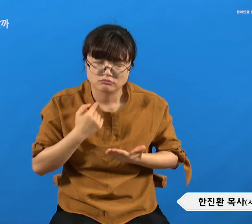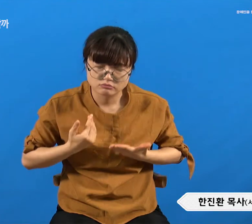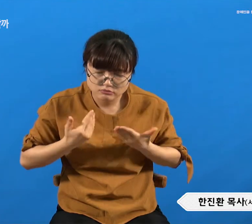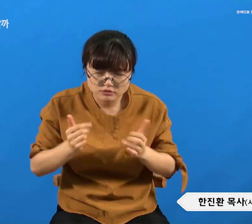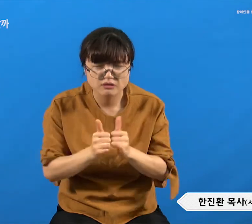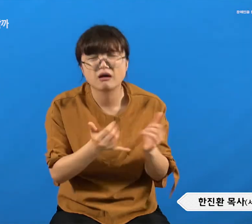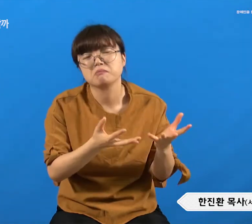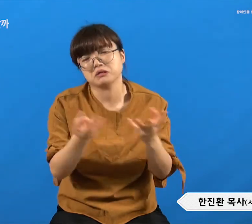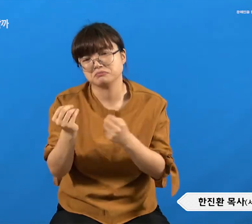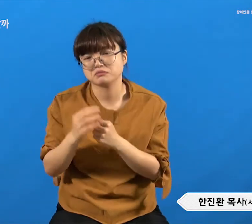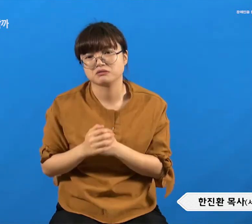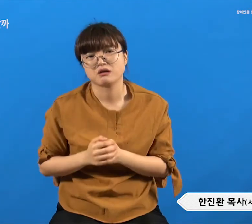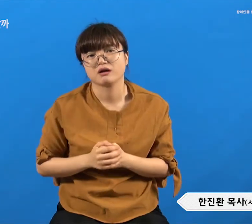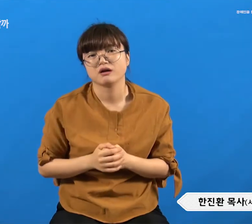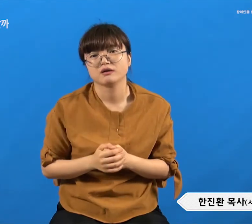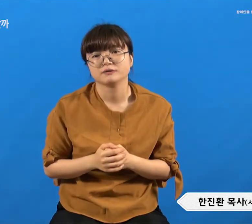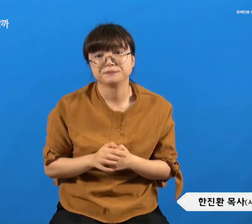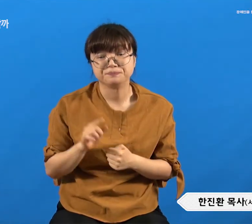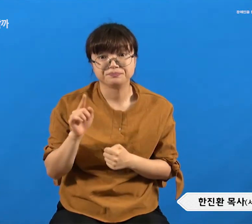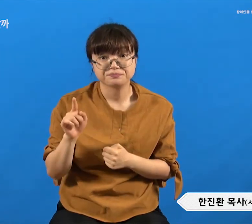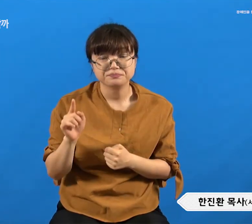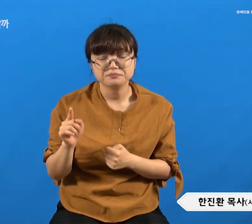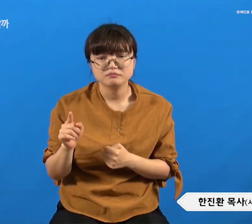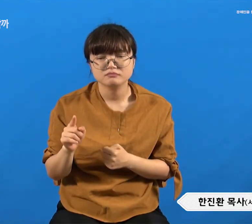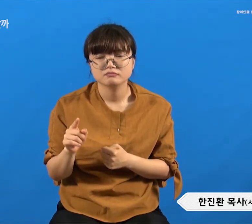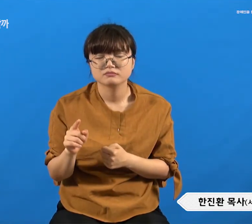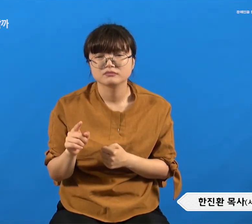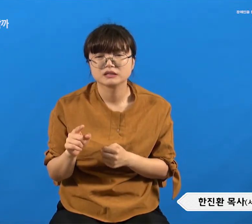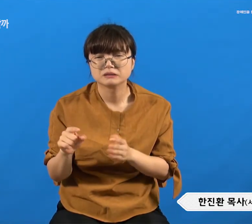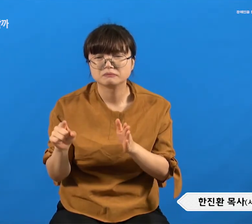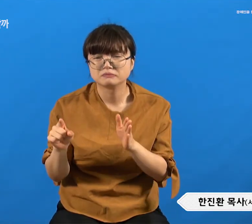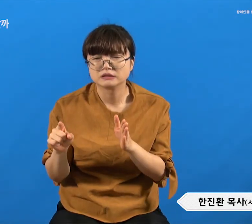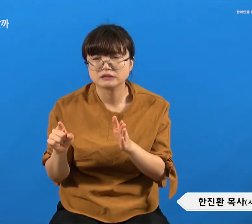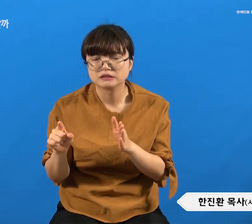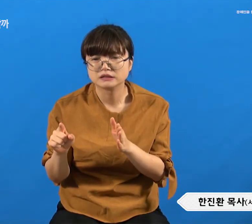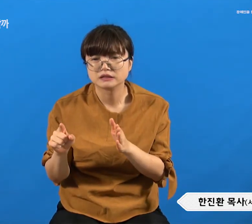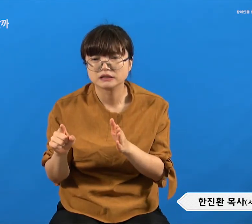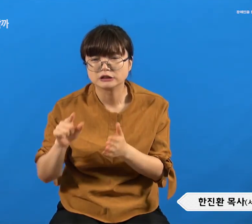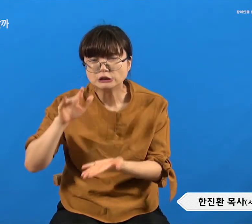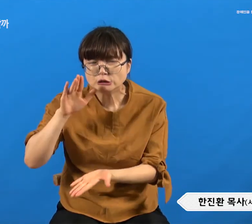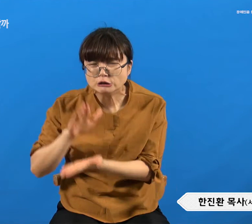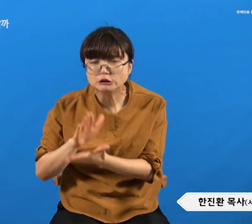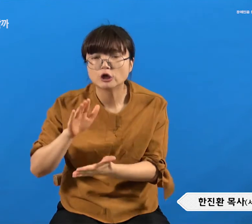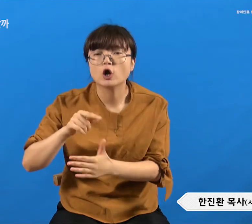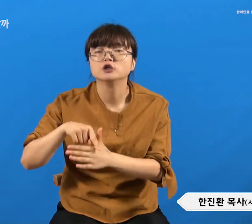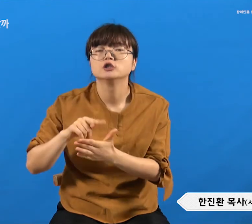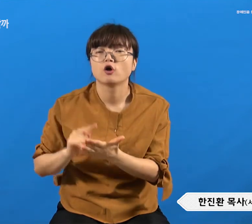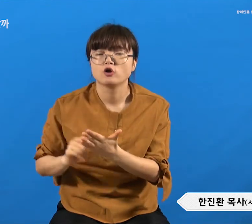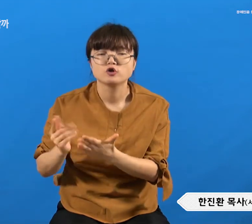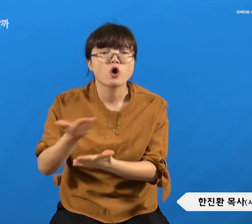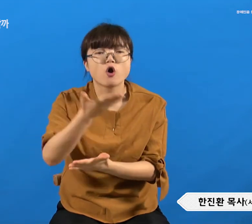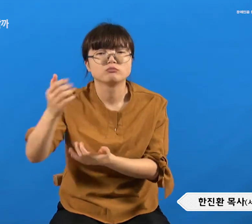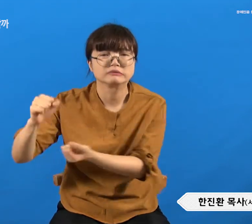많습니다. 저는 그분들의 불꽃이 여러분 모두에게 옮겨 붙었으면 좋겠습니다.